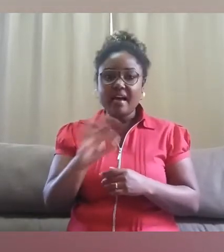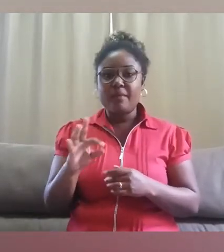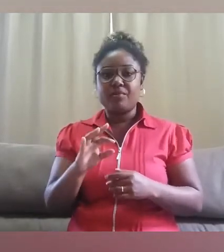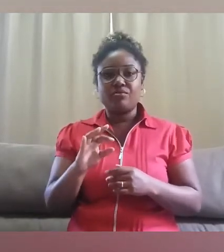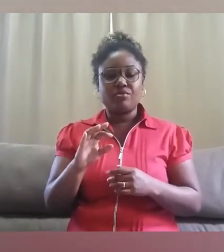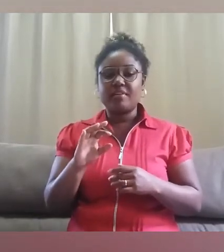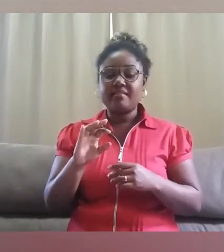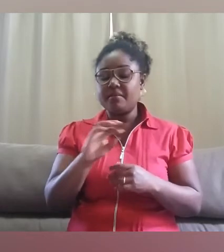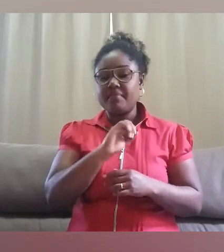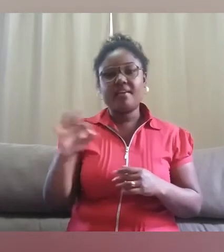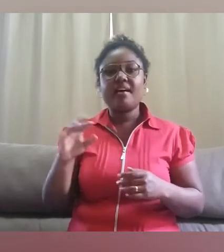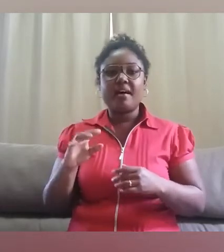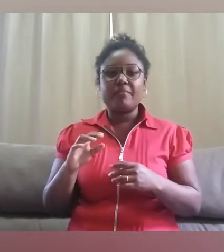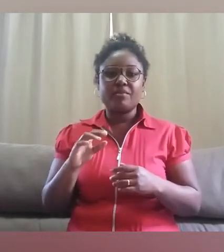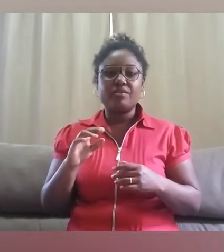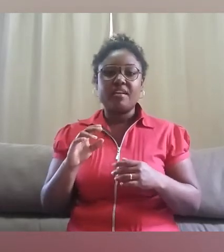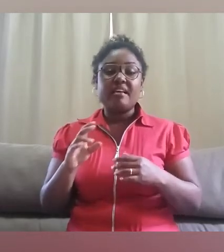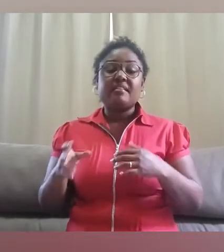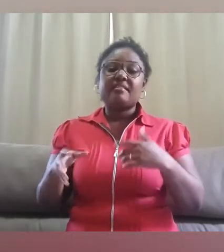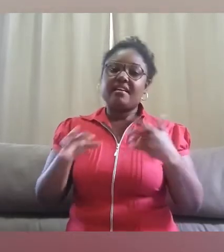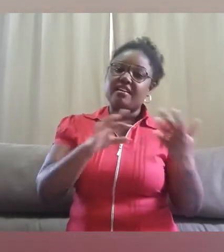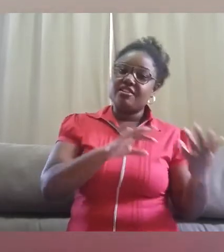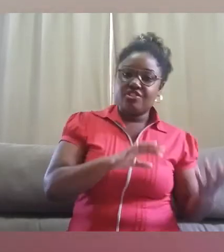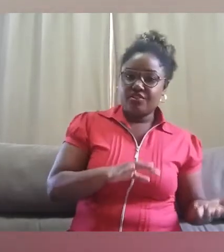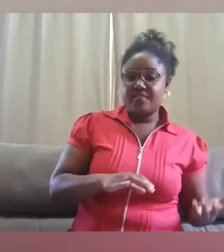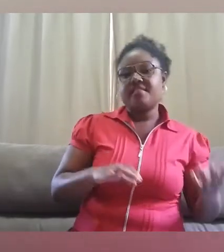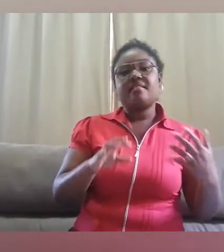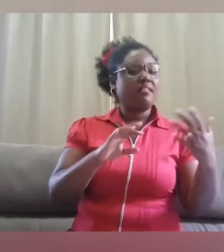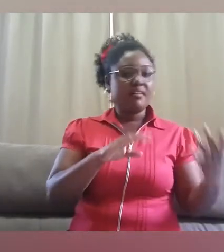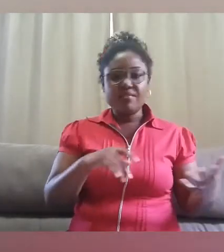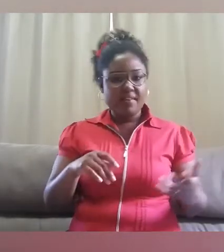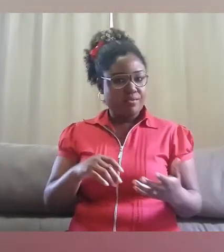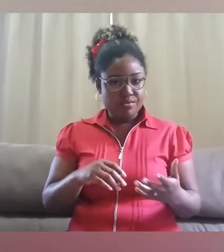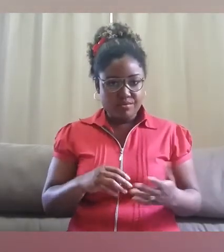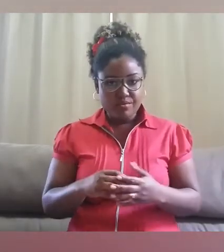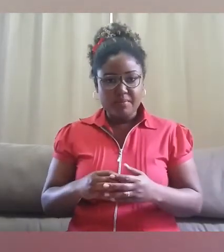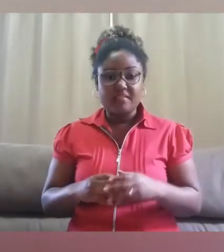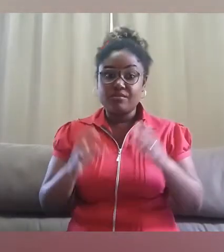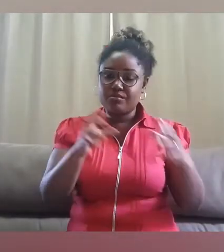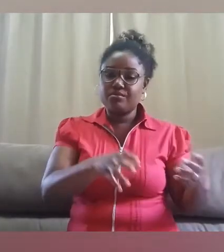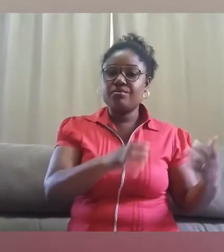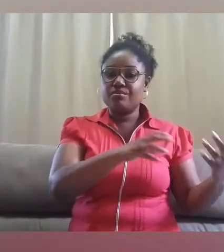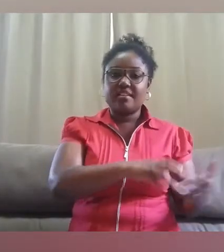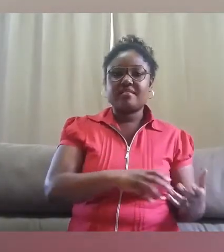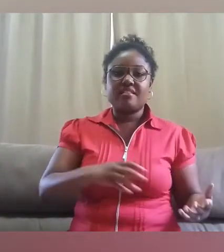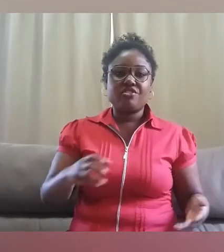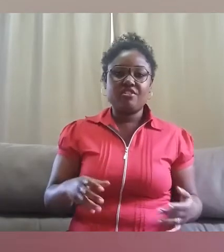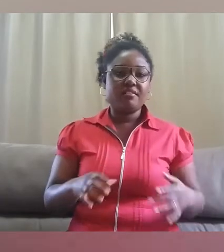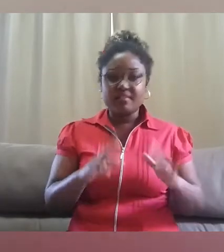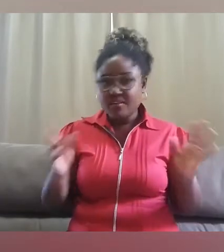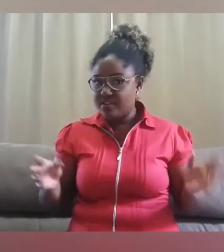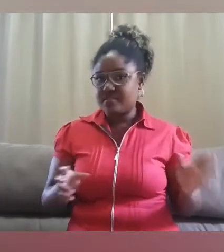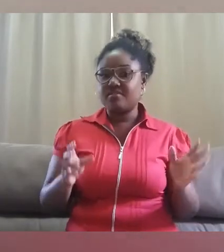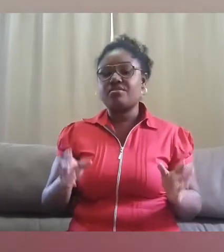rápido. Soletra bem rápido. Tem regiões em que não é o costume. Então, os surdos dessa região não gostam que